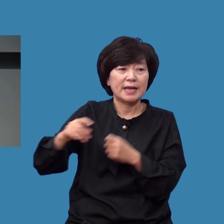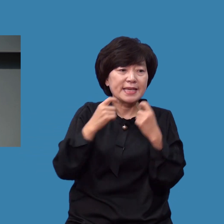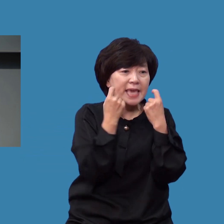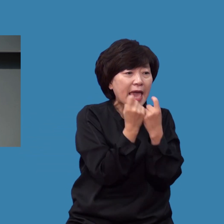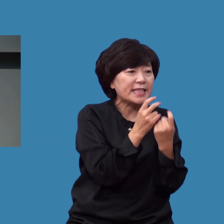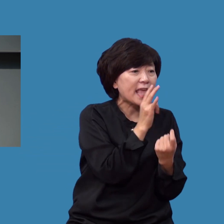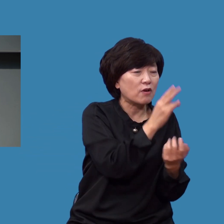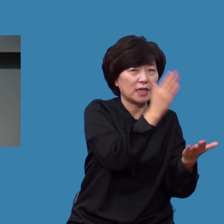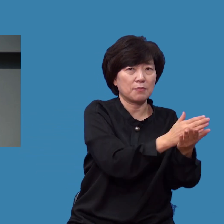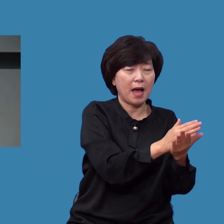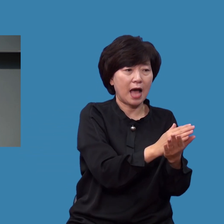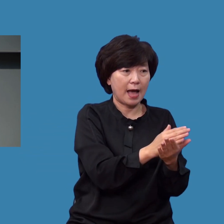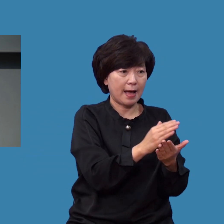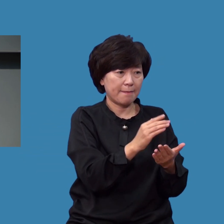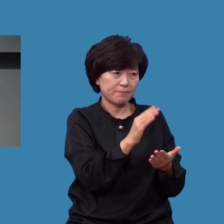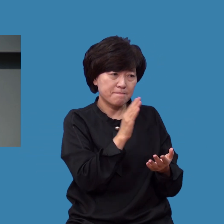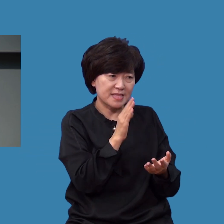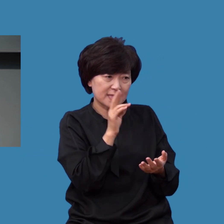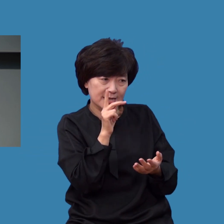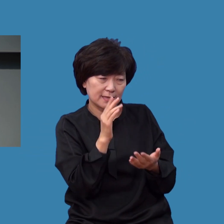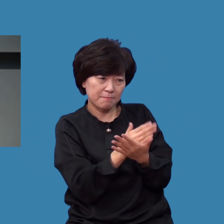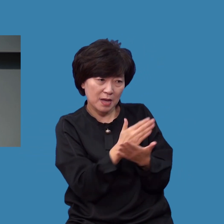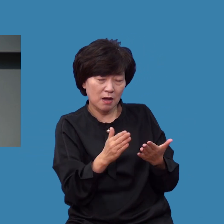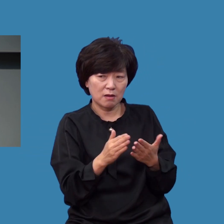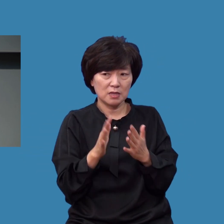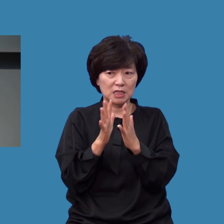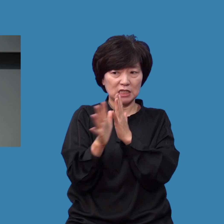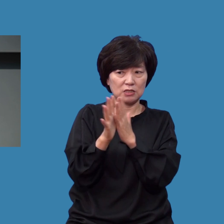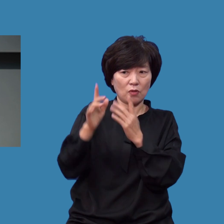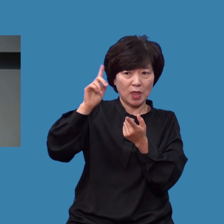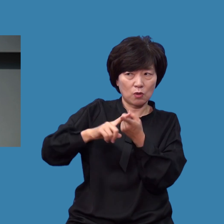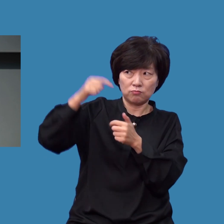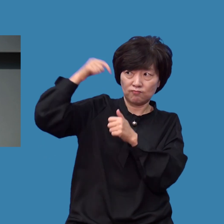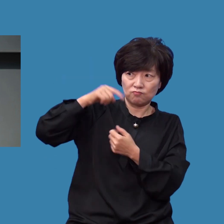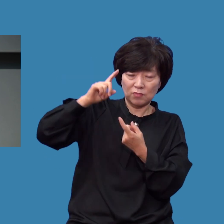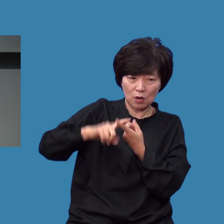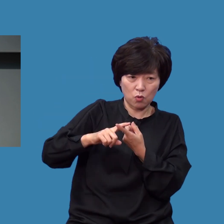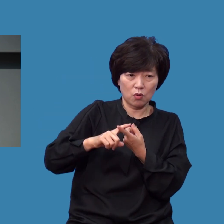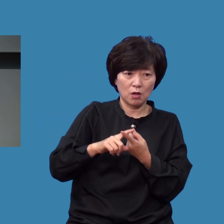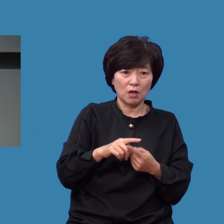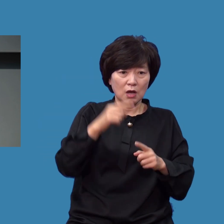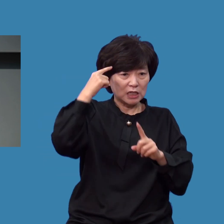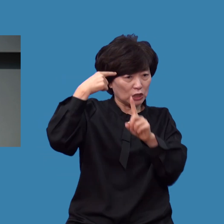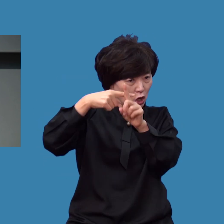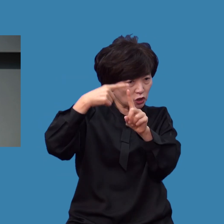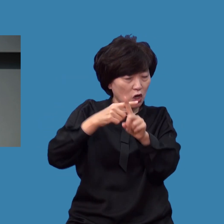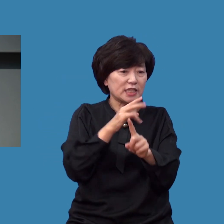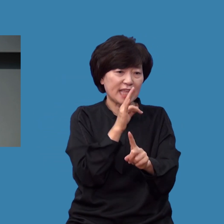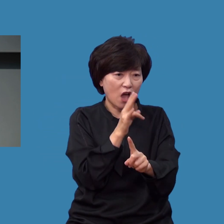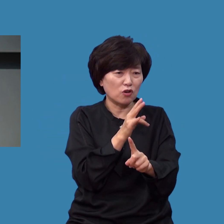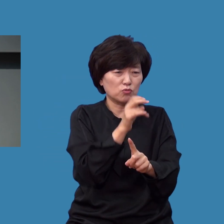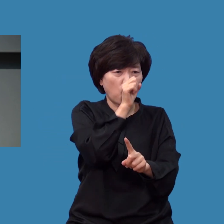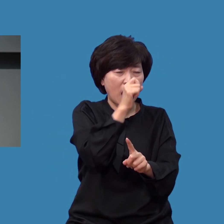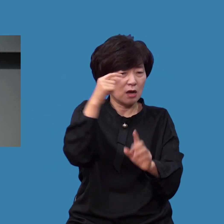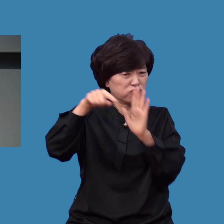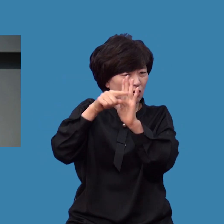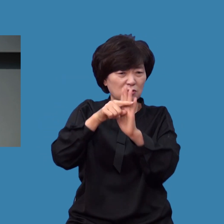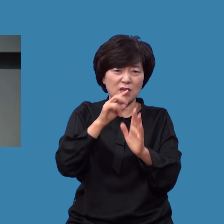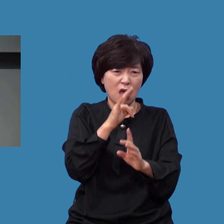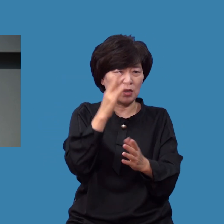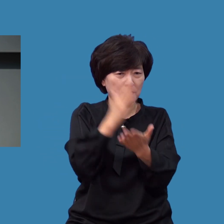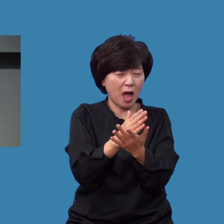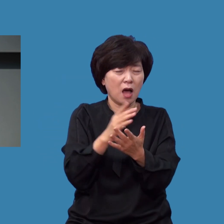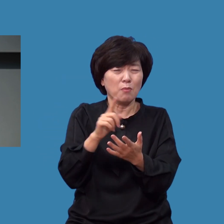분별을 반드시 해야 되고 질서를 따라서 해야 되고 그리고 긍정적으로 해야 되고 뭐 이런 여러 가지 예언의 원칙들이 있는데 이것들을 다 무시하시고요. 어떨